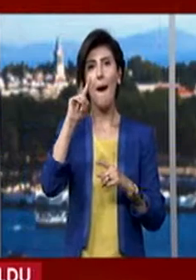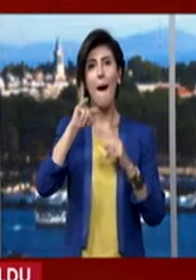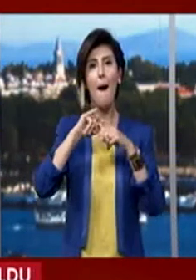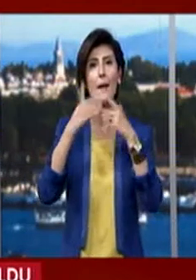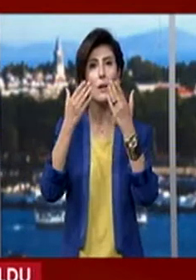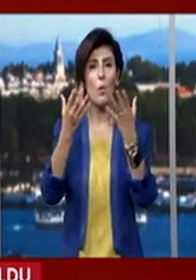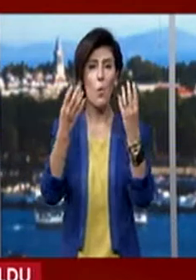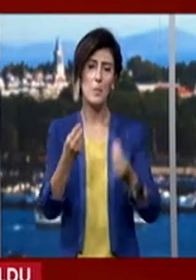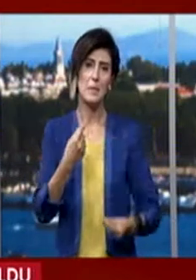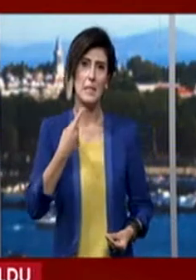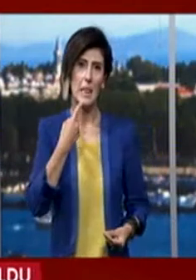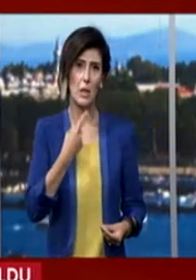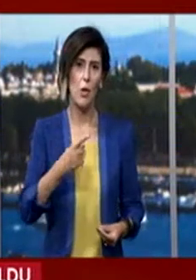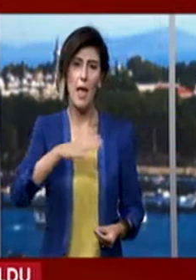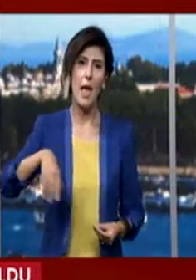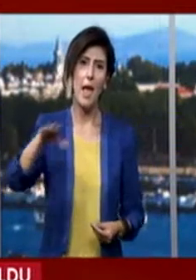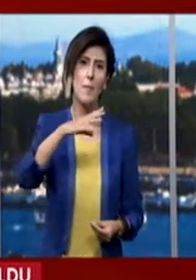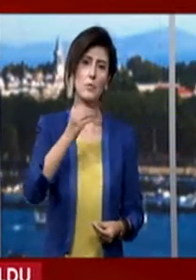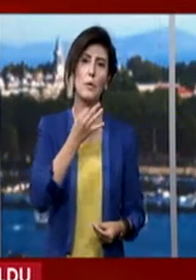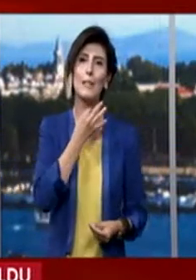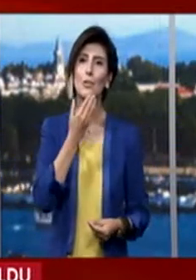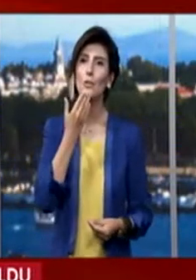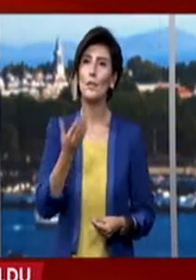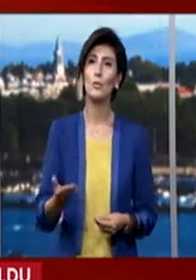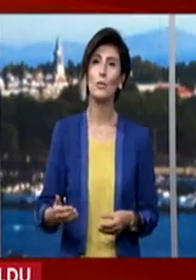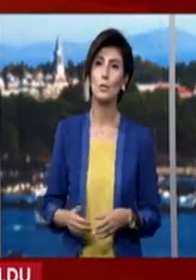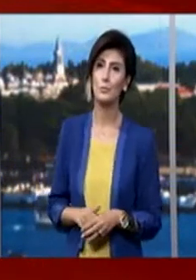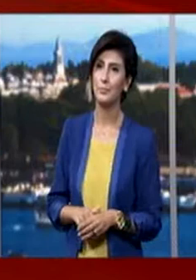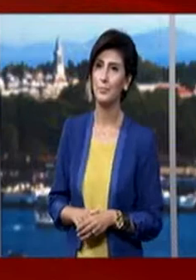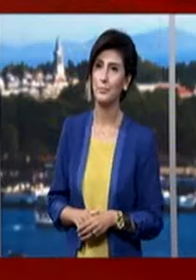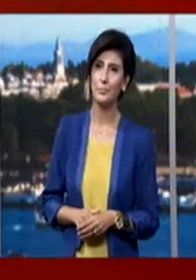diliyorum. Hepinize çok teşekkür ediyorum.